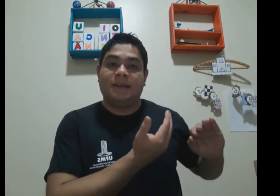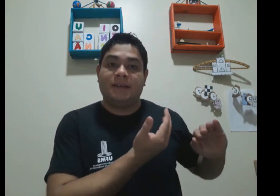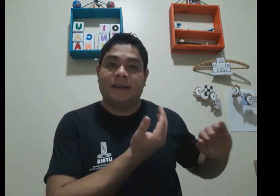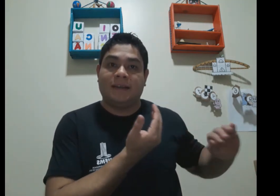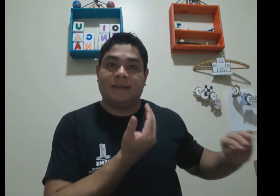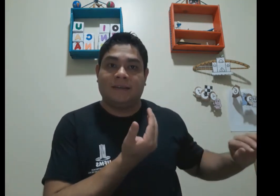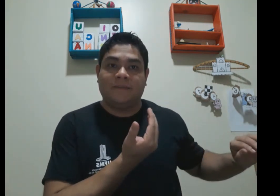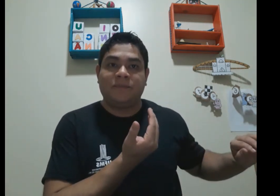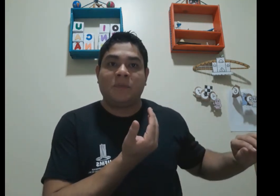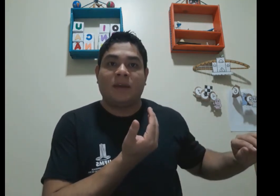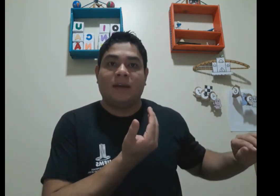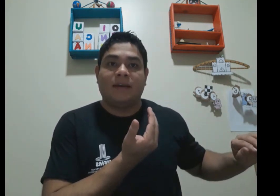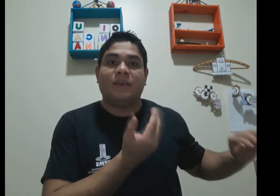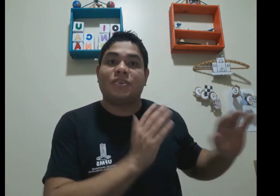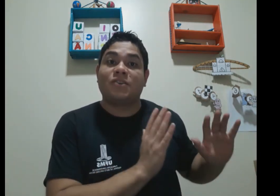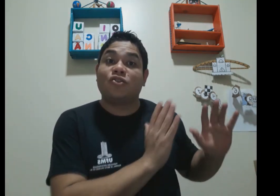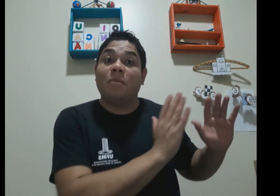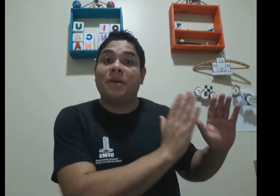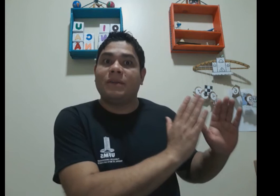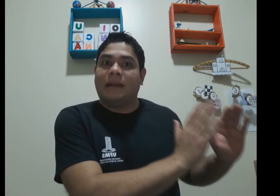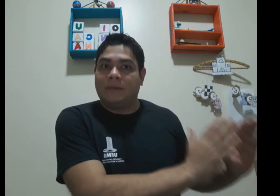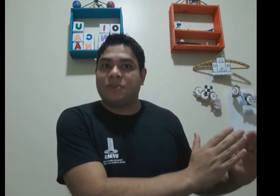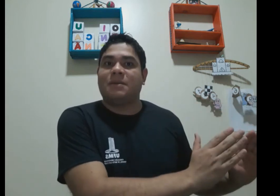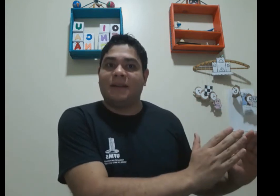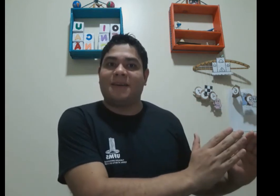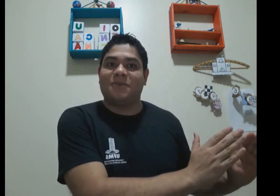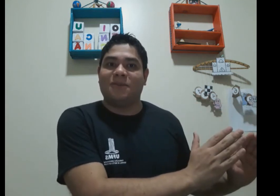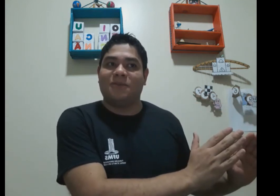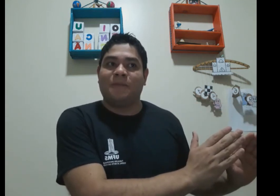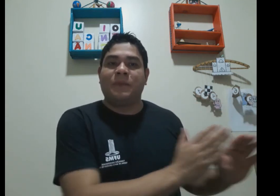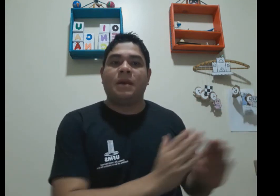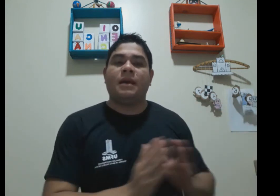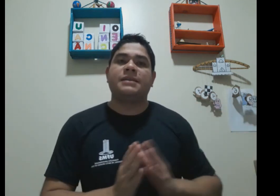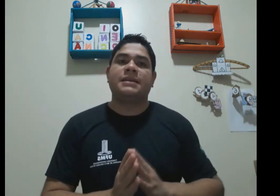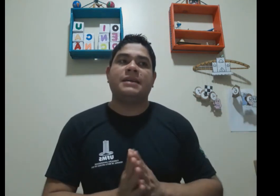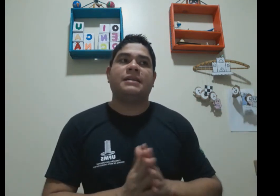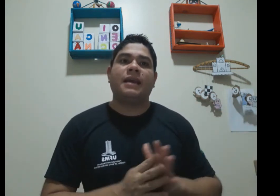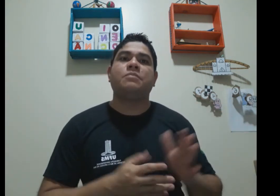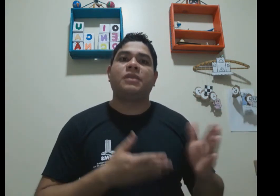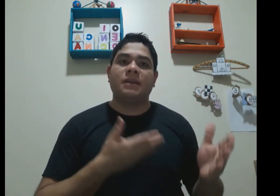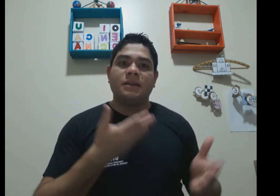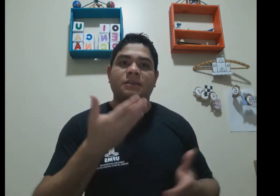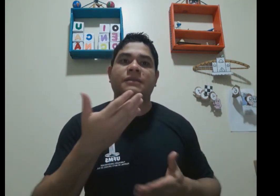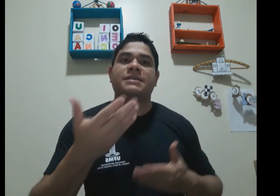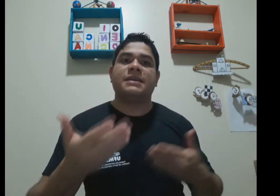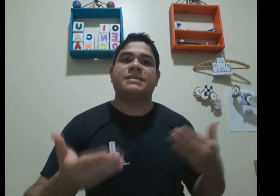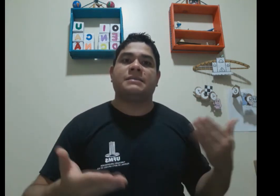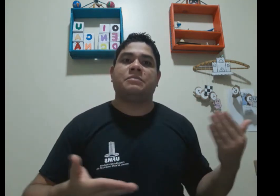essa relação. Deixar só para o intérprete trabalhar com o aluno. Ela salienta que é importante fazer esse